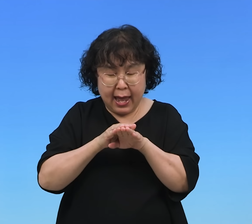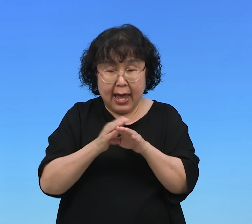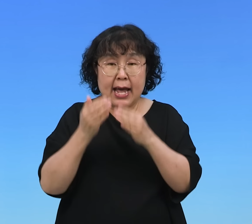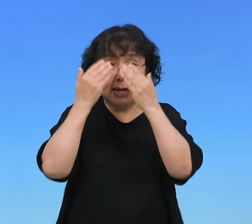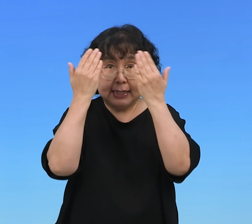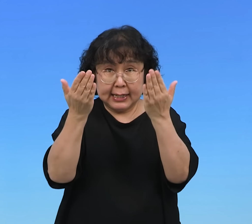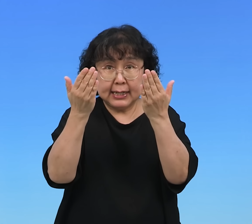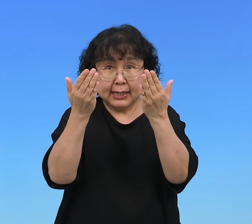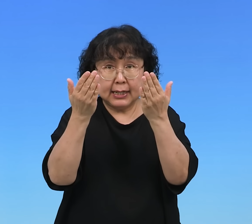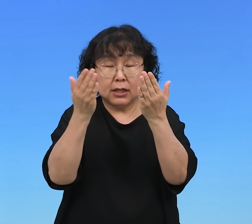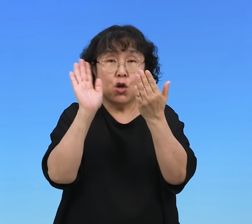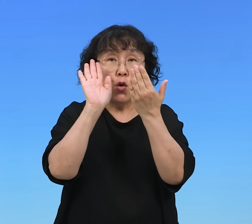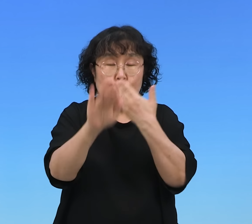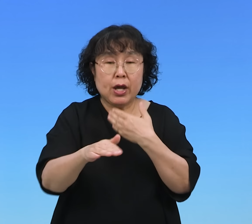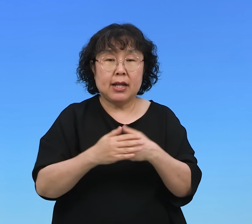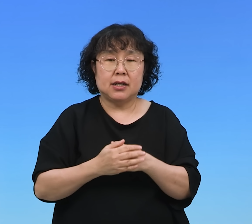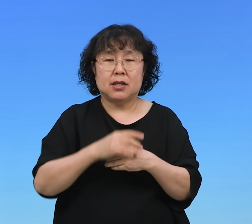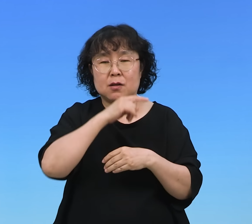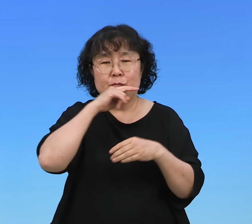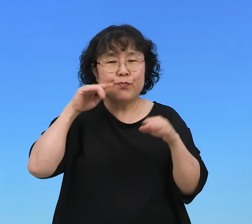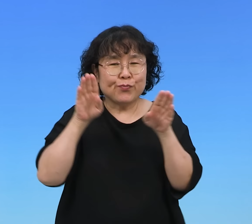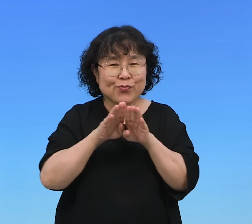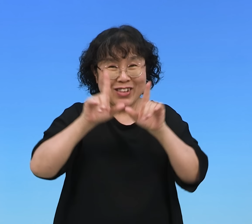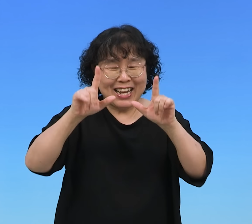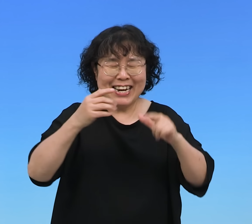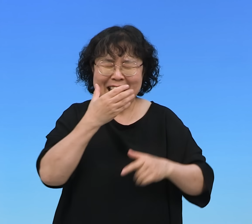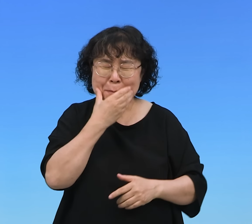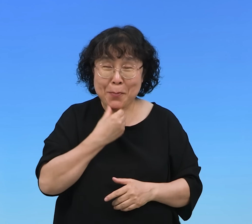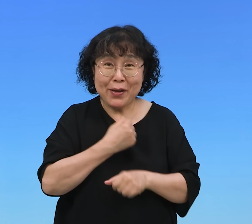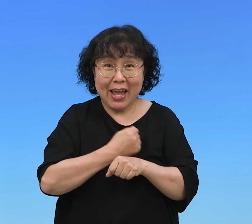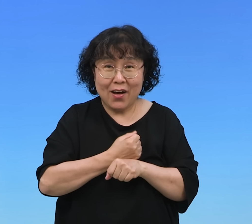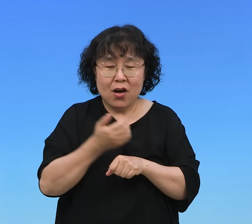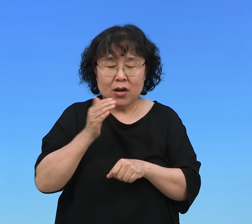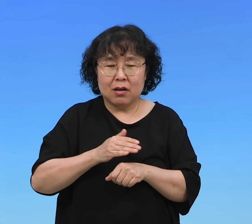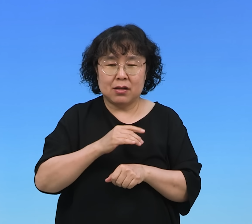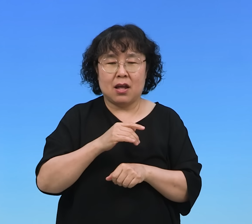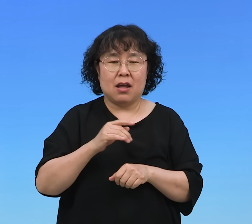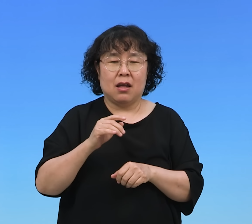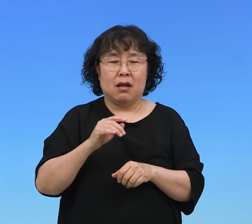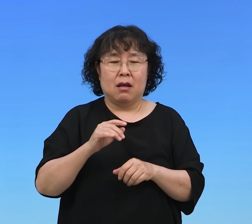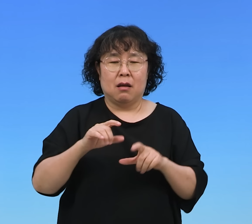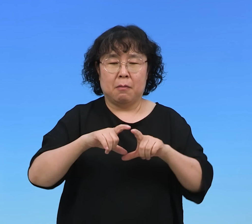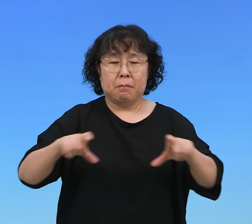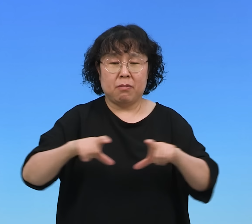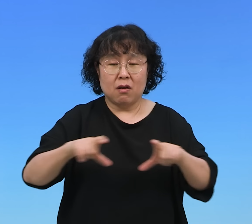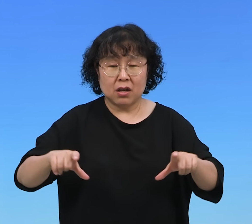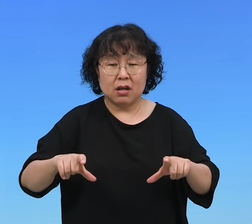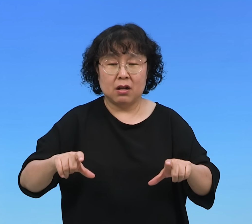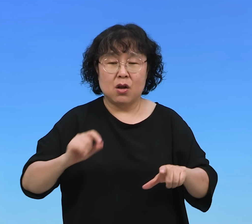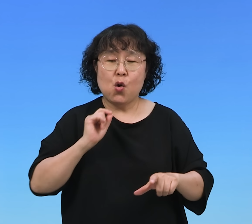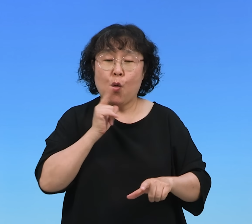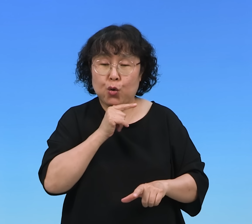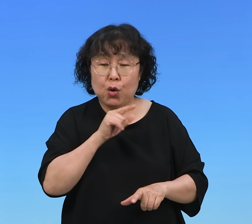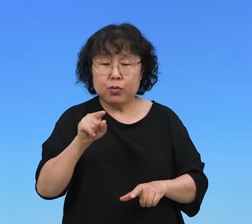교회 흔적이 없어지잖아요. 학교에 학생들이 있어야 되니까. 그래서 모일 데가 없었거든요.